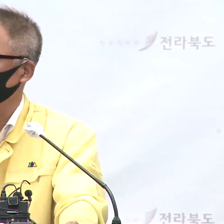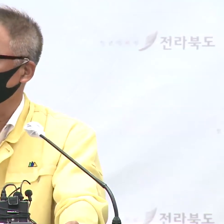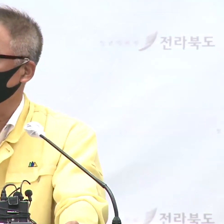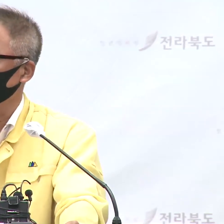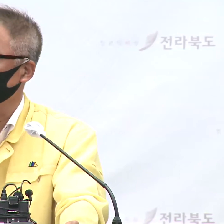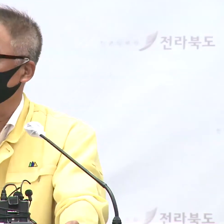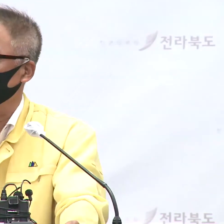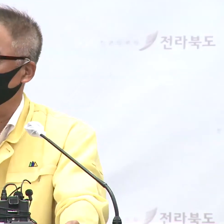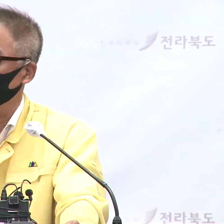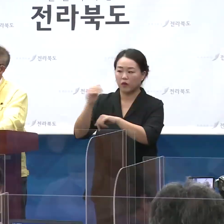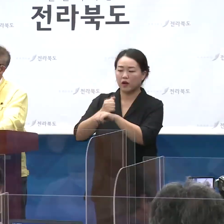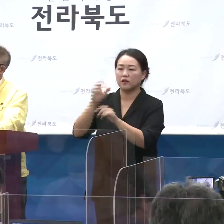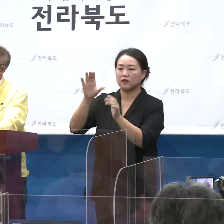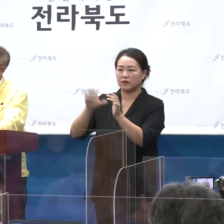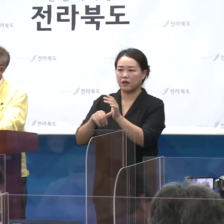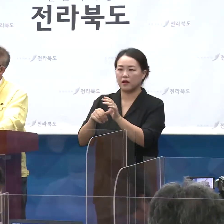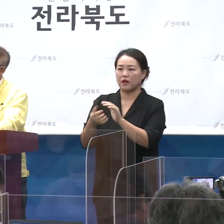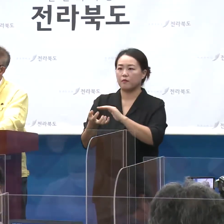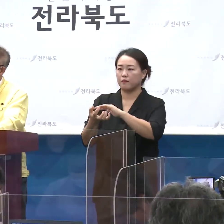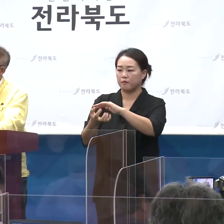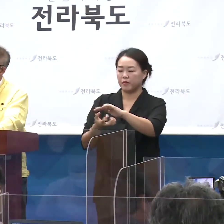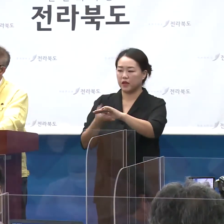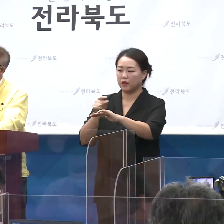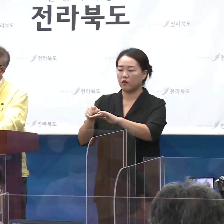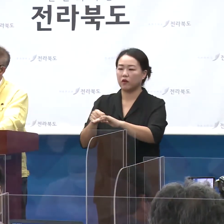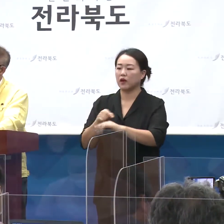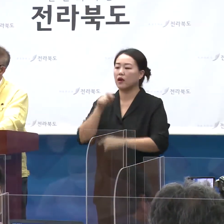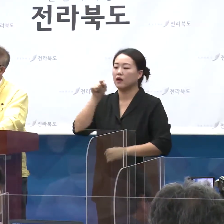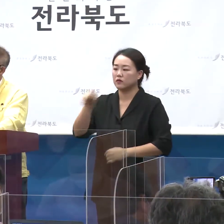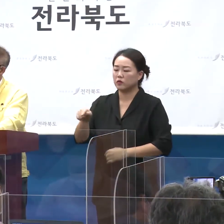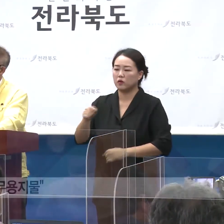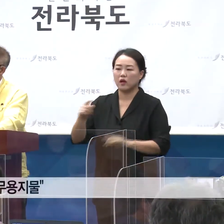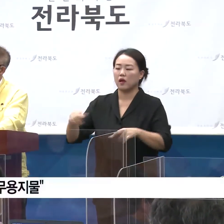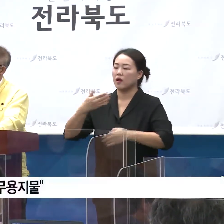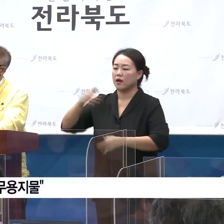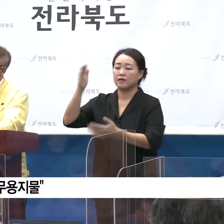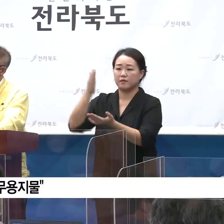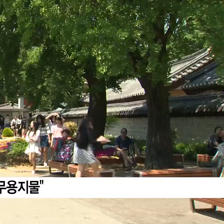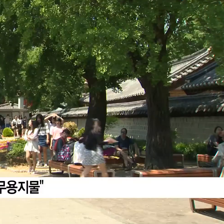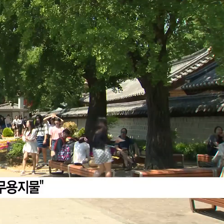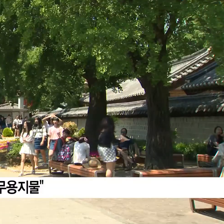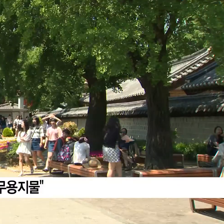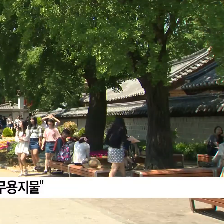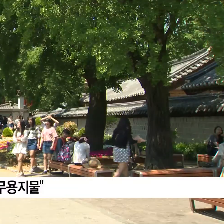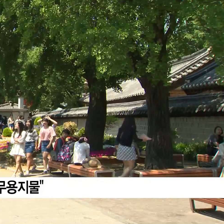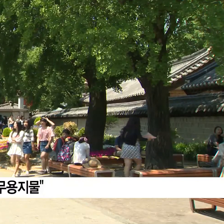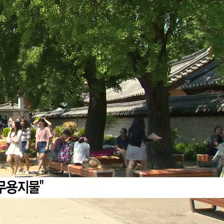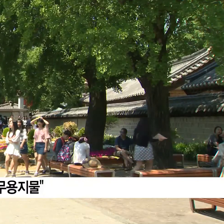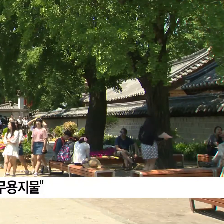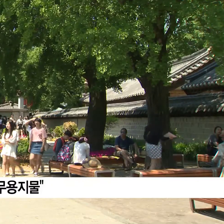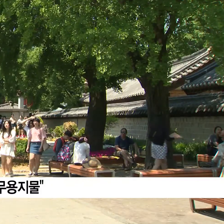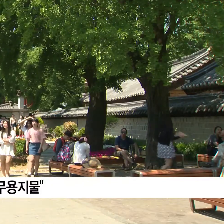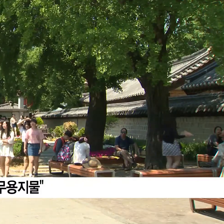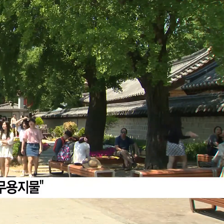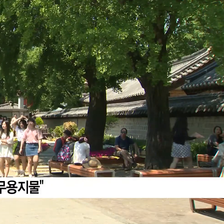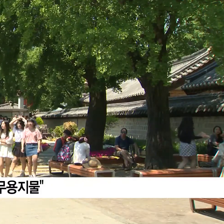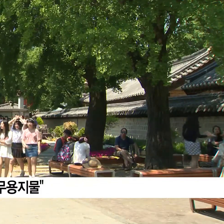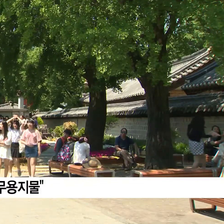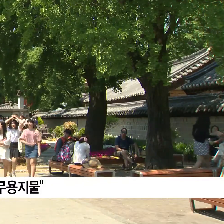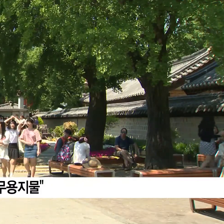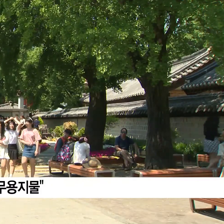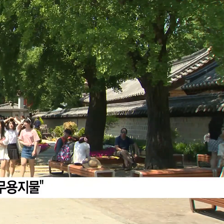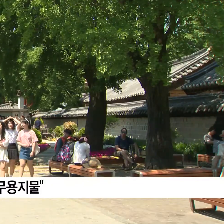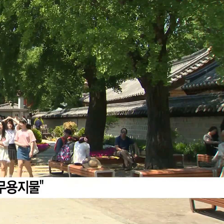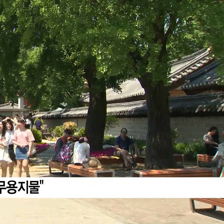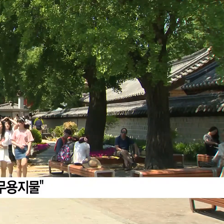자발적인 방역수칙 준수를 당부했습니다. 특히 줄어든 귀성객만큼 여행객이 늘 것으로